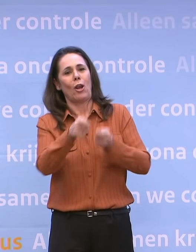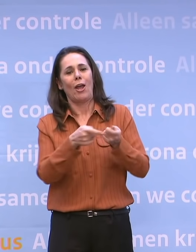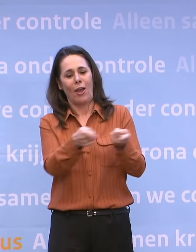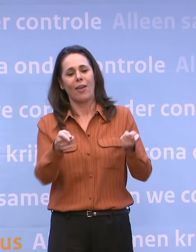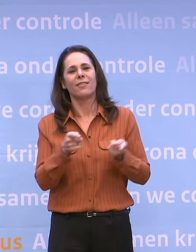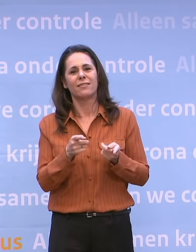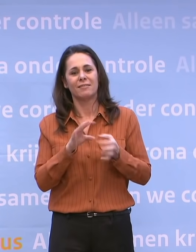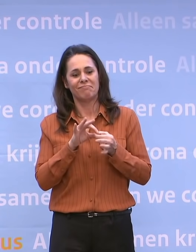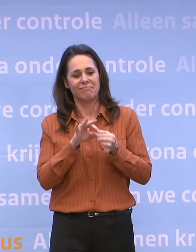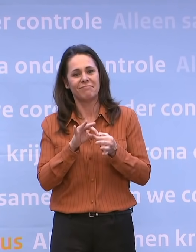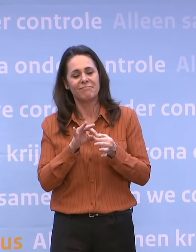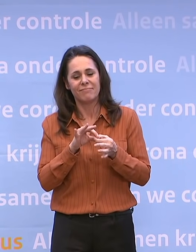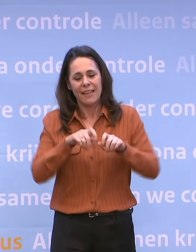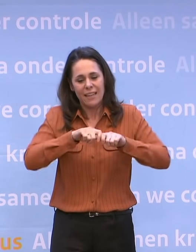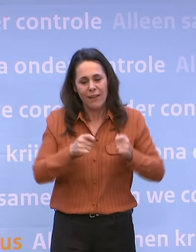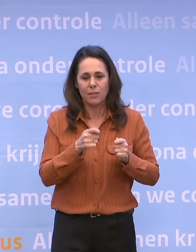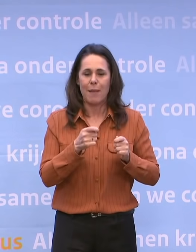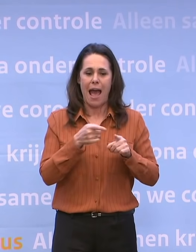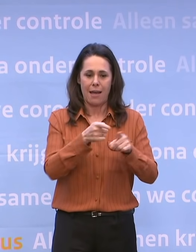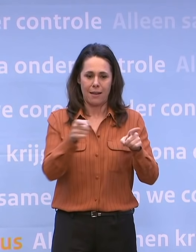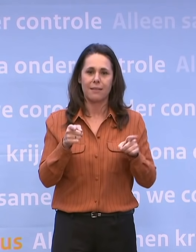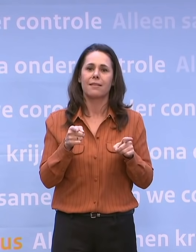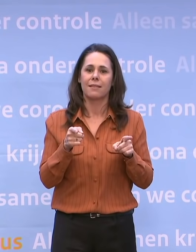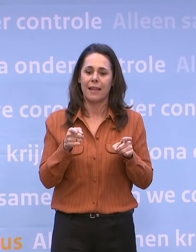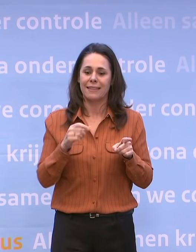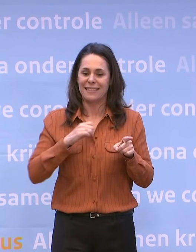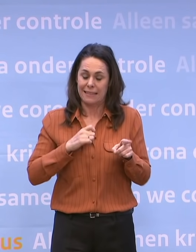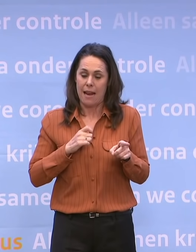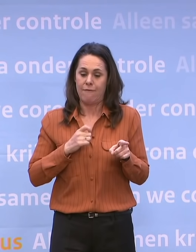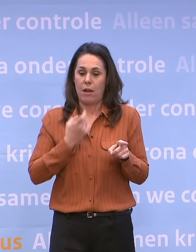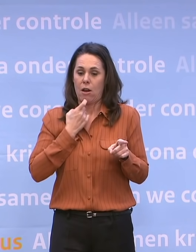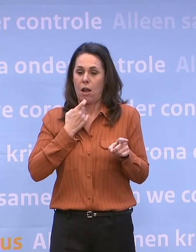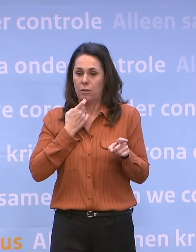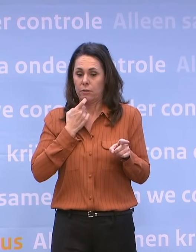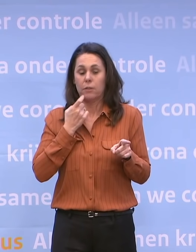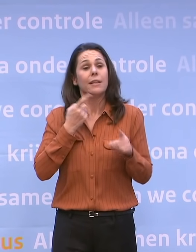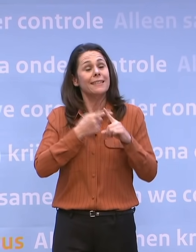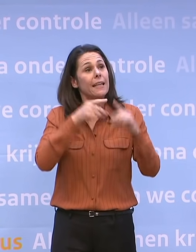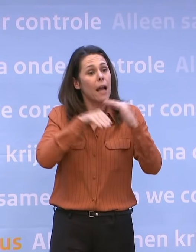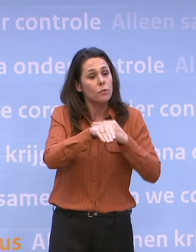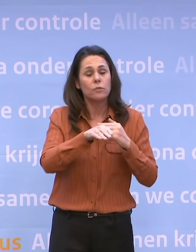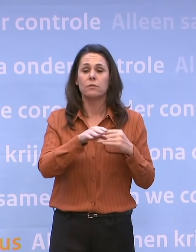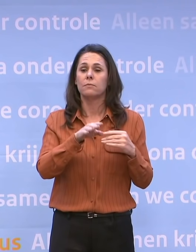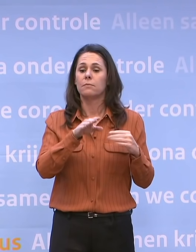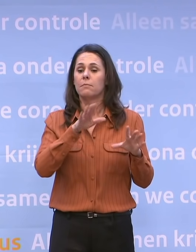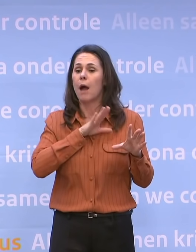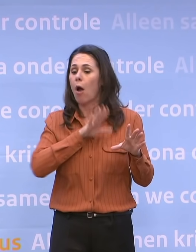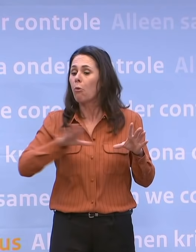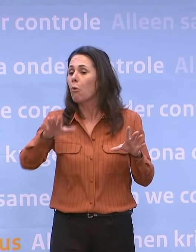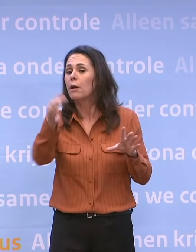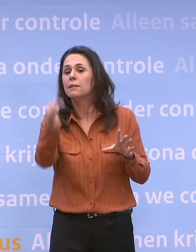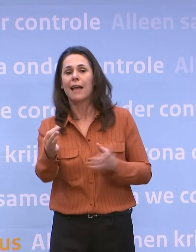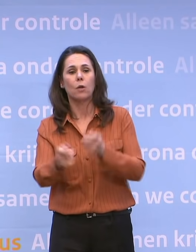maken krijgen met kwetsbare personen en klachten hebben. En niet alleen binnen de ziekenhuizen, maar ook buiten de ziekenhuizen. Ziekenhuizen, ook in de